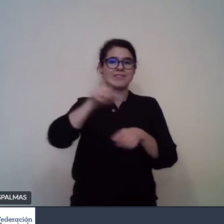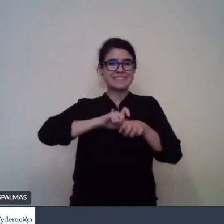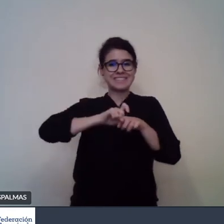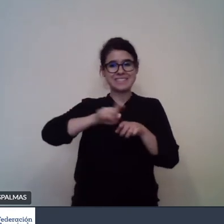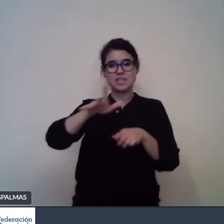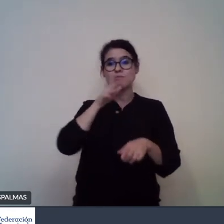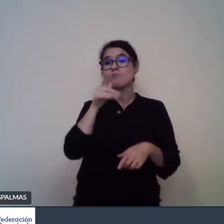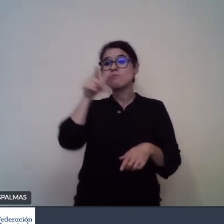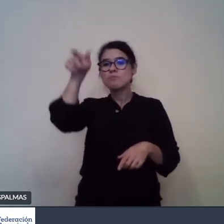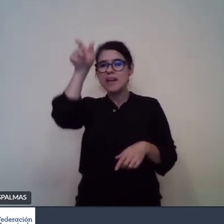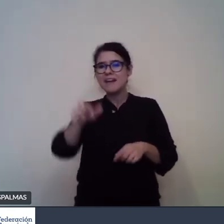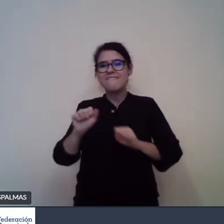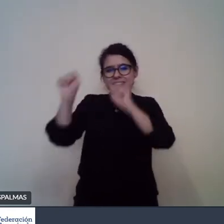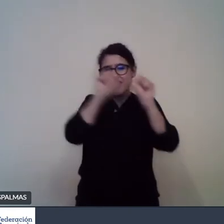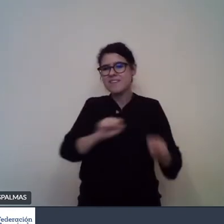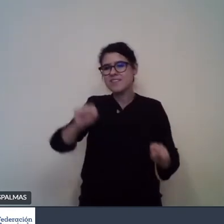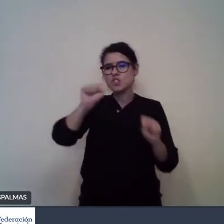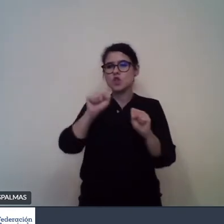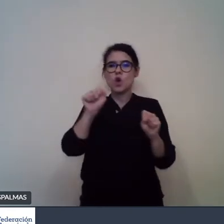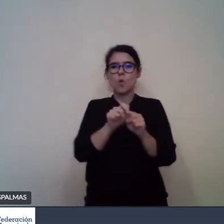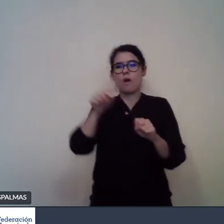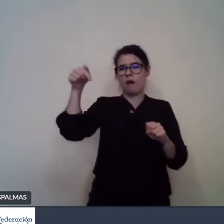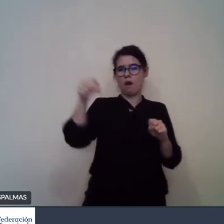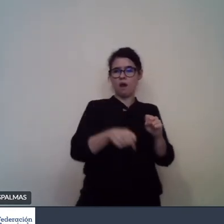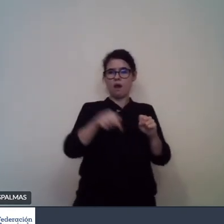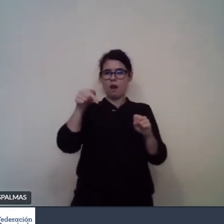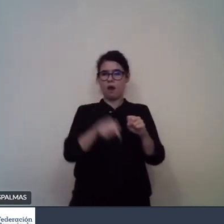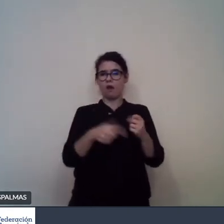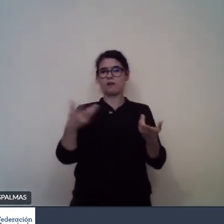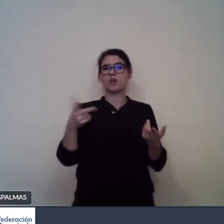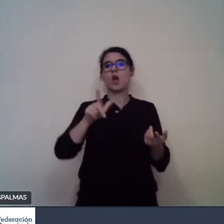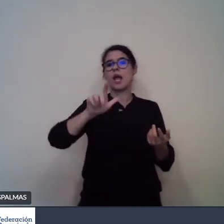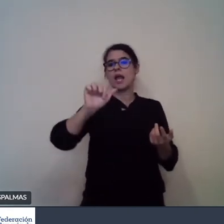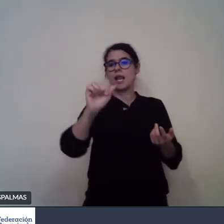decir, el jugador que está en last en esta posición,